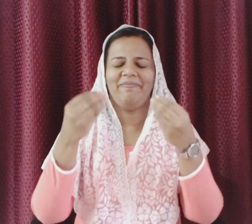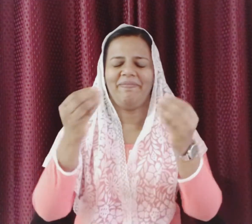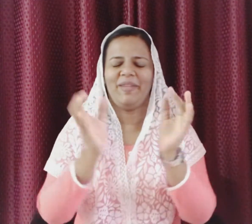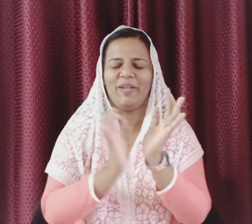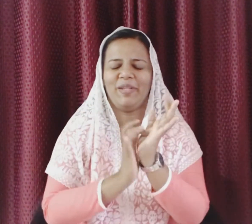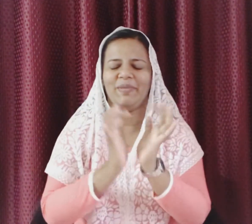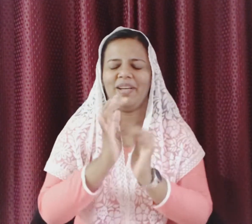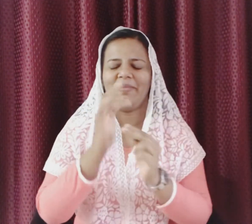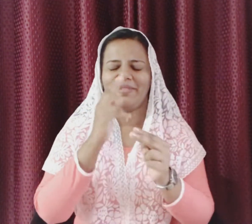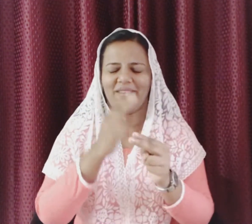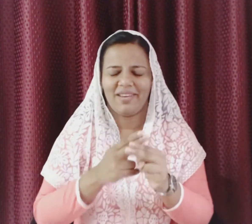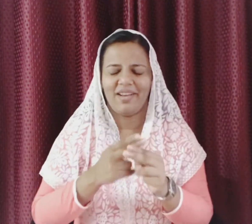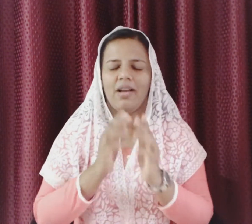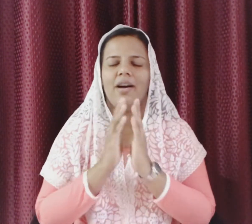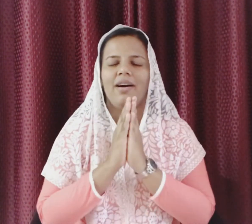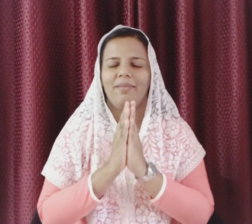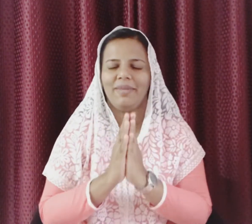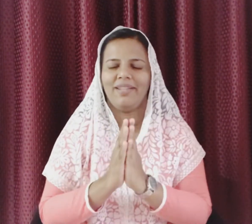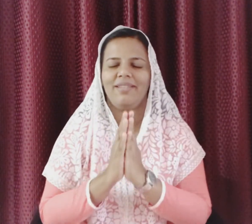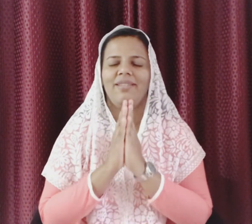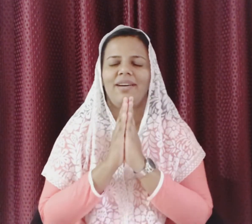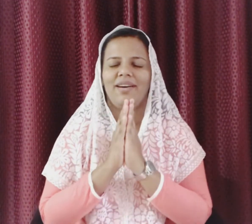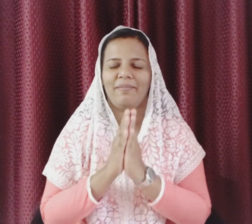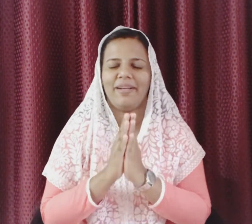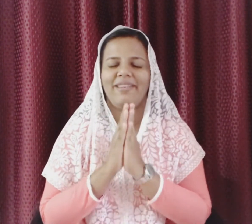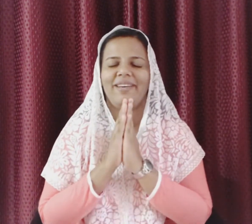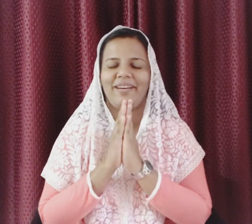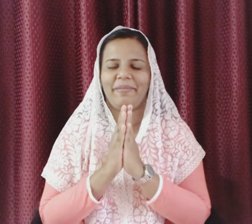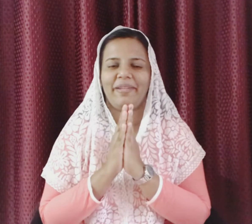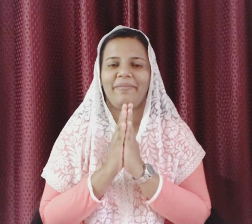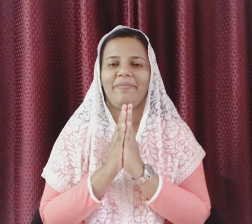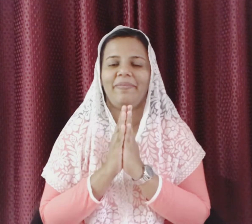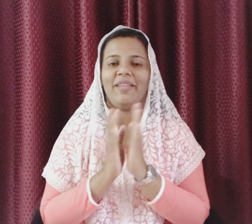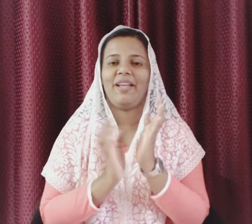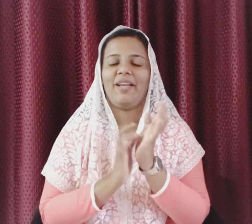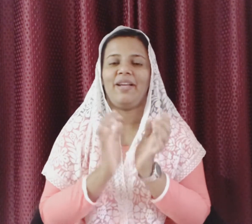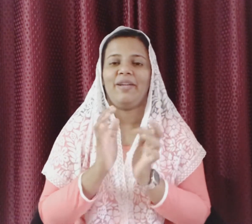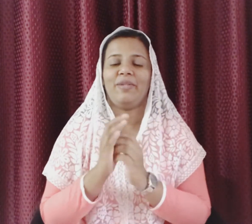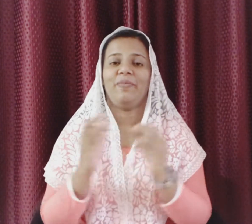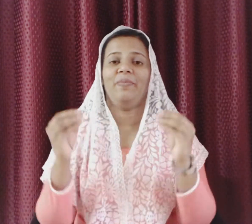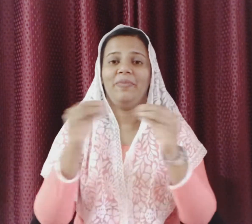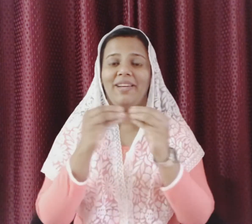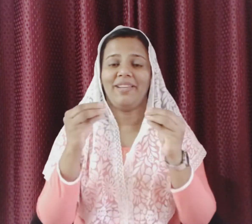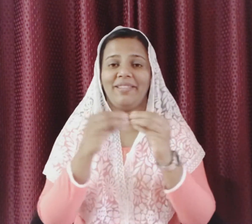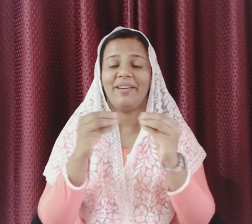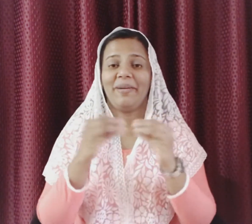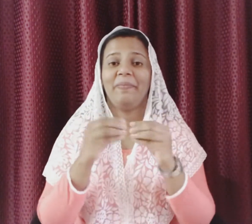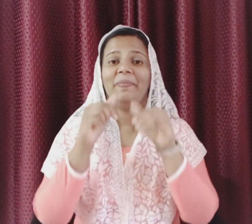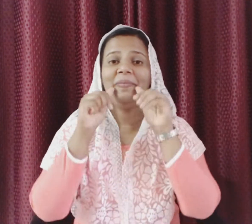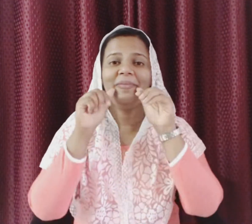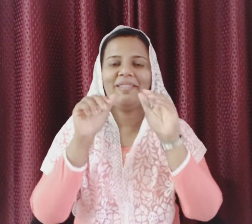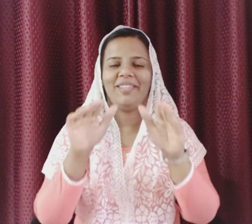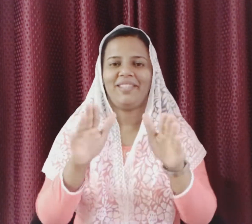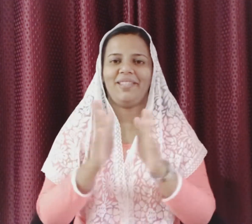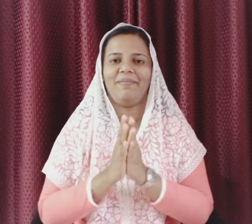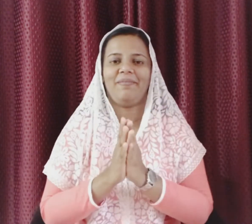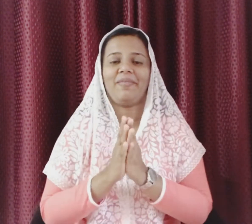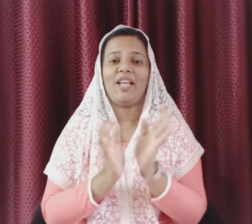യേശു ക്രിസ്തുവിൻ്റെ നാമത്തിൽ തന്നെ ആമേൻ, ആമേൻ, ആമേൻ. കർത്താവ് നിങ്ങളെ ധാരാളം ധാരാളമായിട്ട് അനുഗ്രഹിക്കട്ടെ. കർത്താവിൻ്റെ